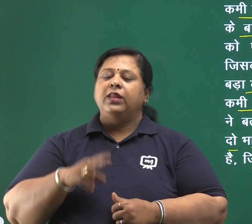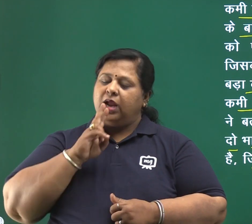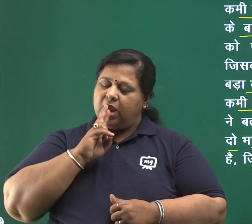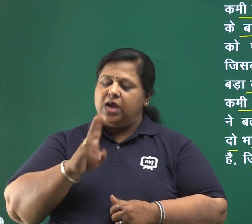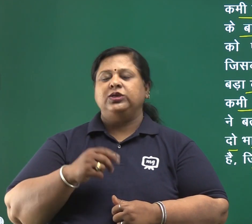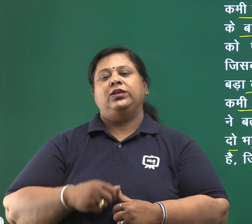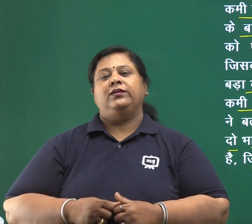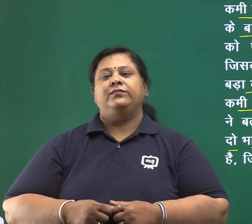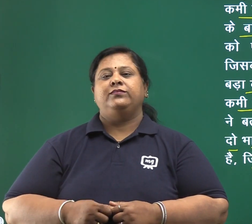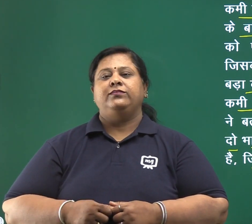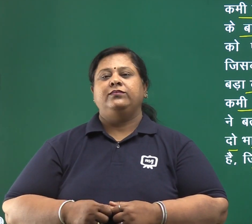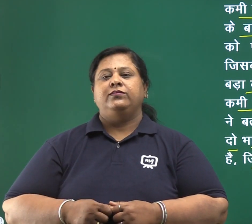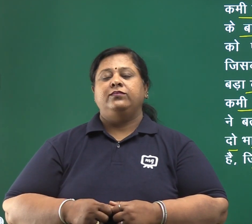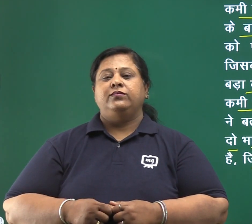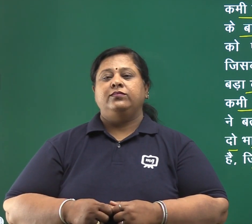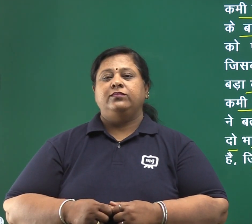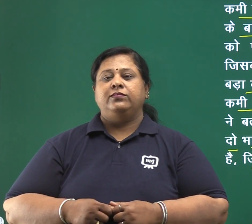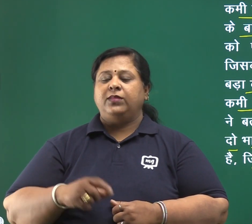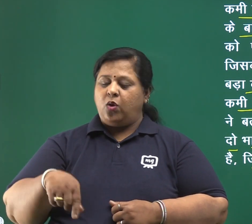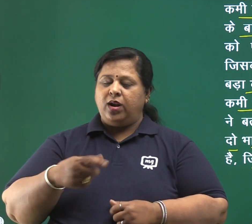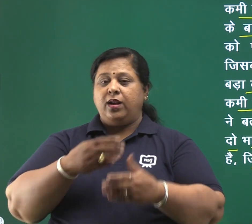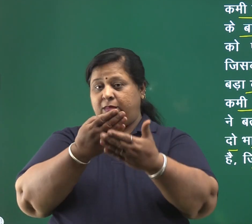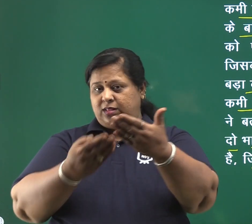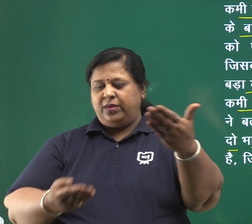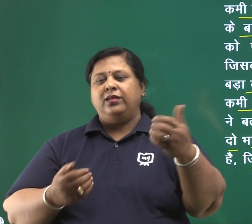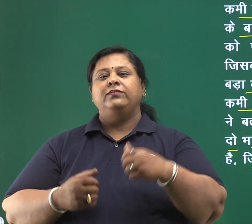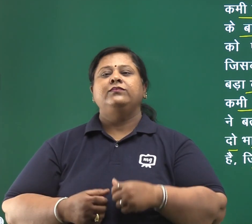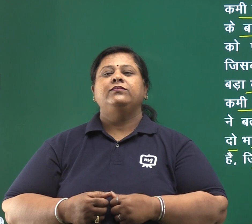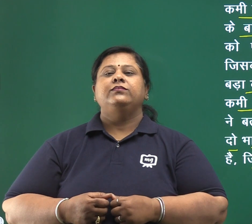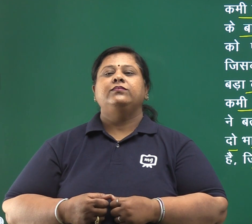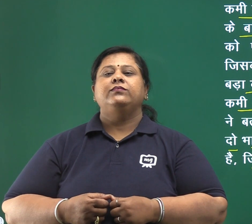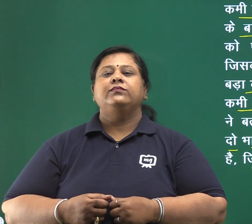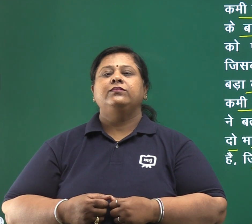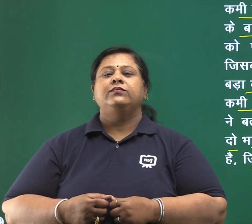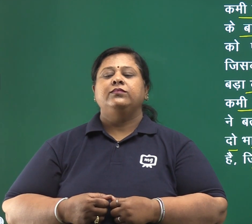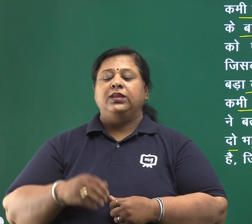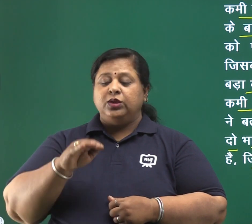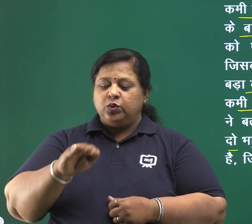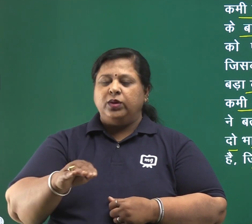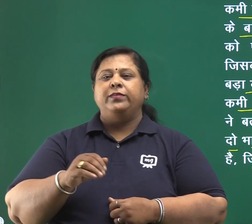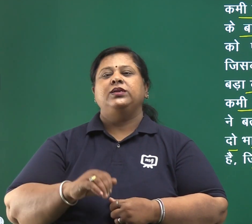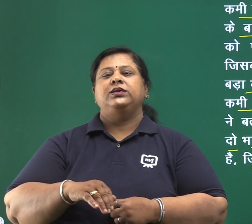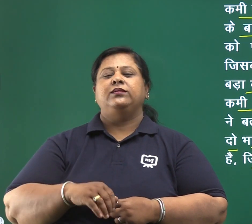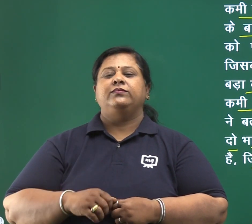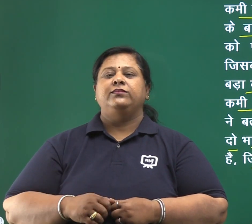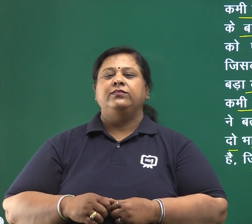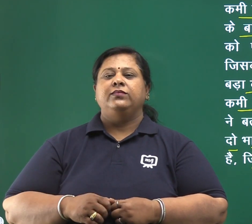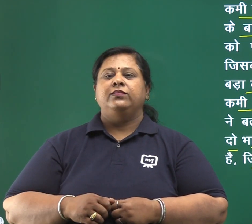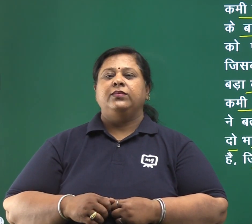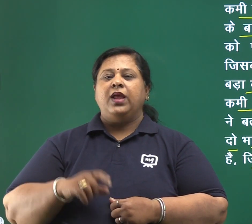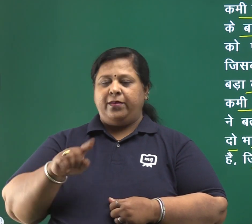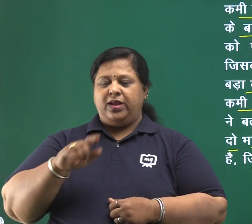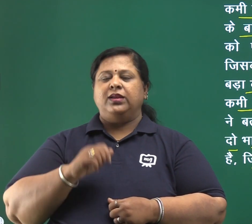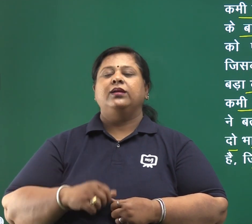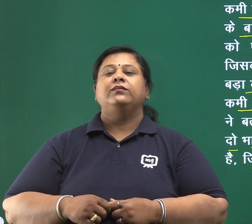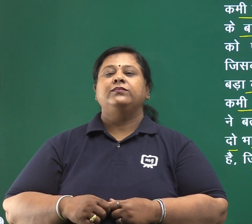कहा जाता है। और निबंध में जो छोटी बच्ची एक पात्र